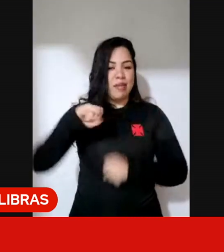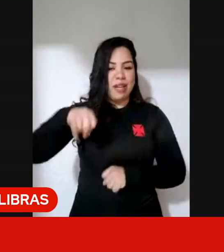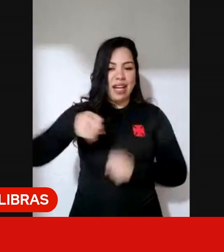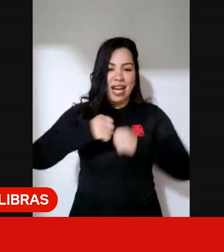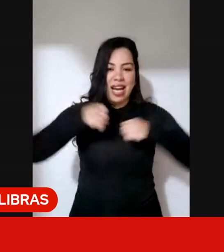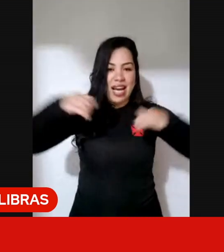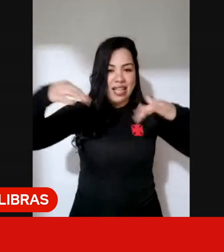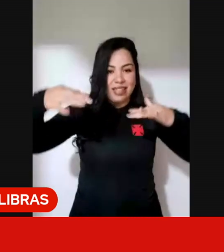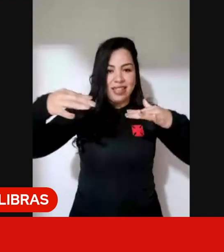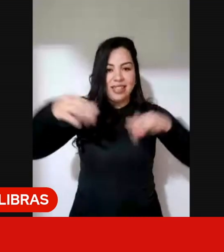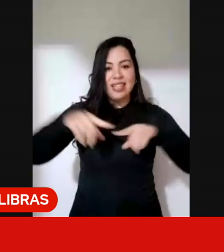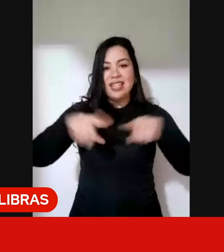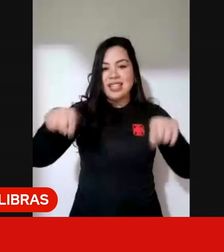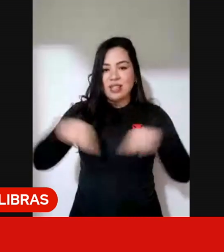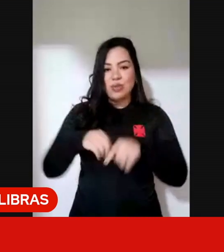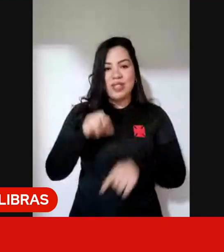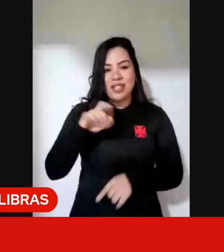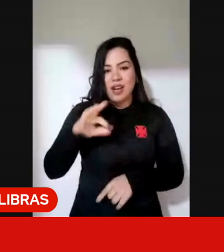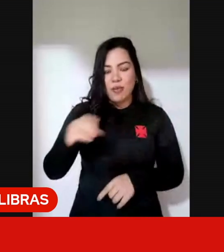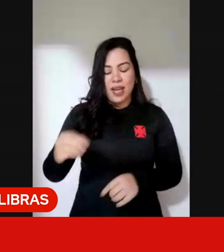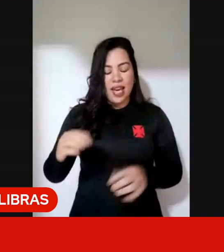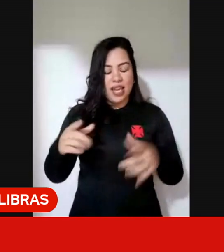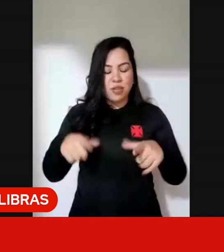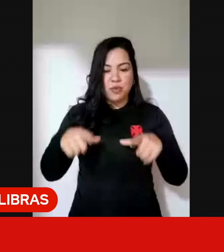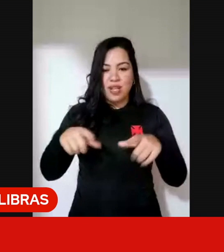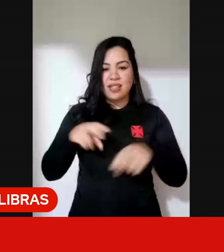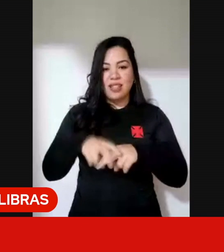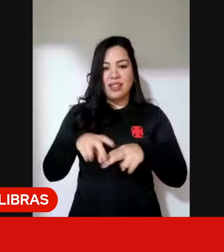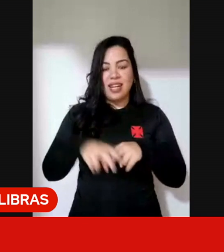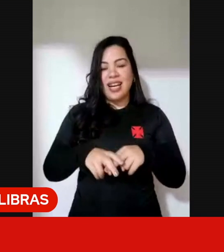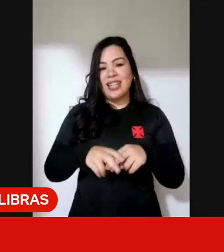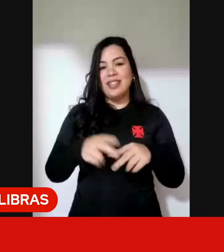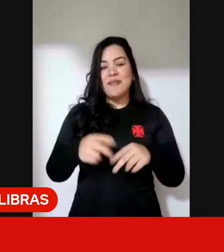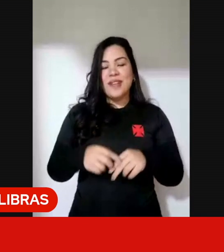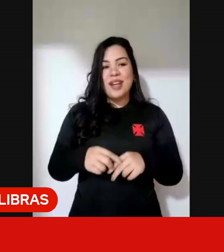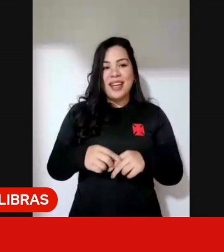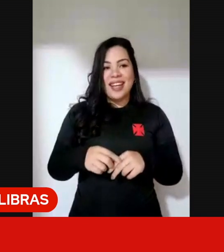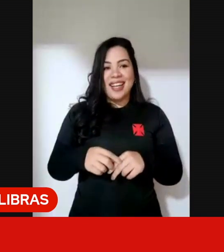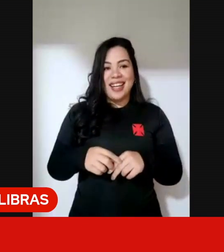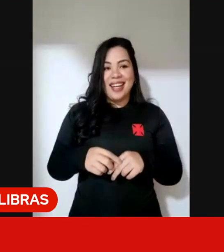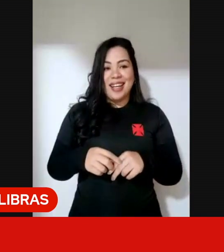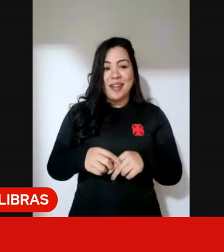Ficava na arquibancada, na social mesmo, lá sentada.